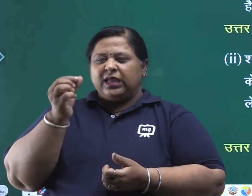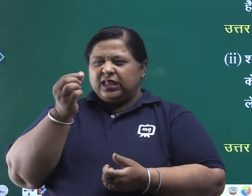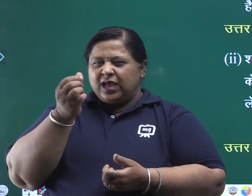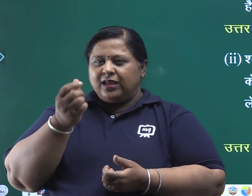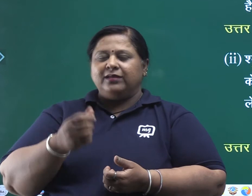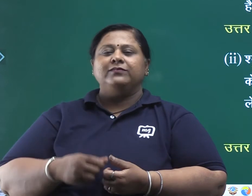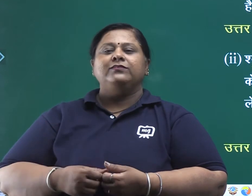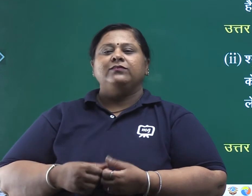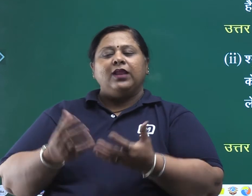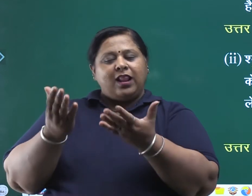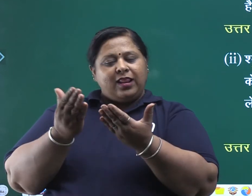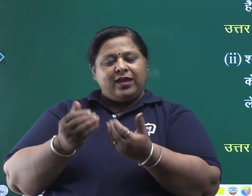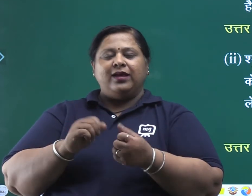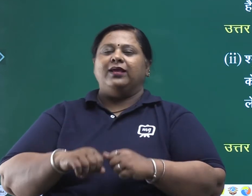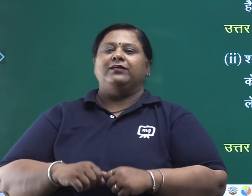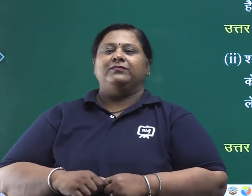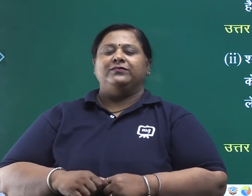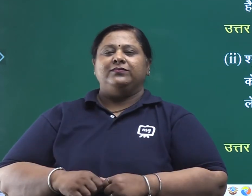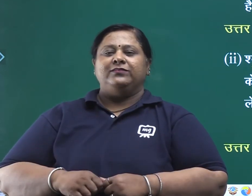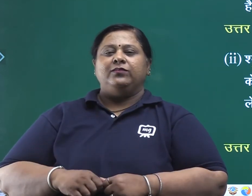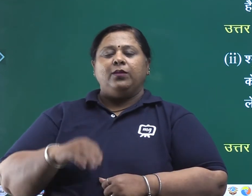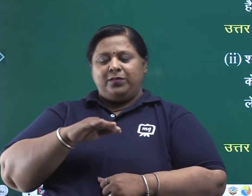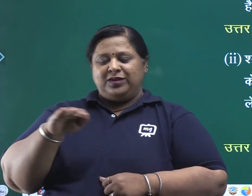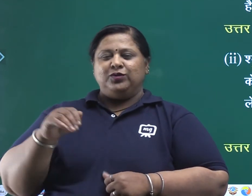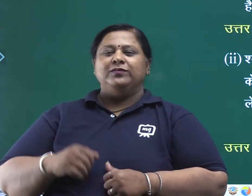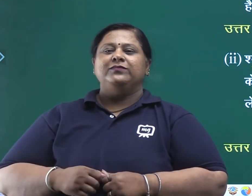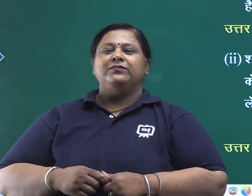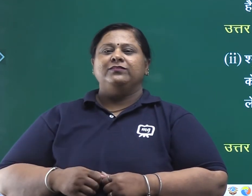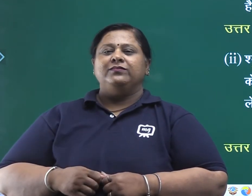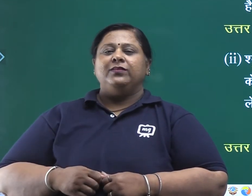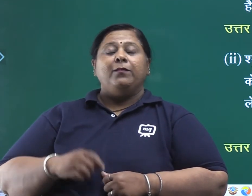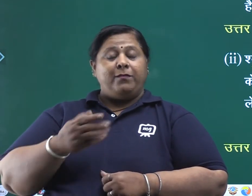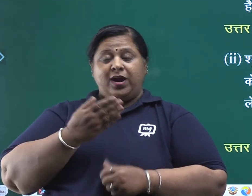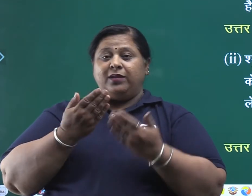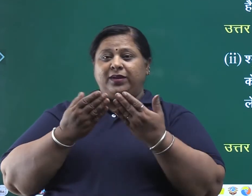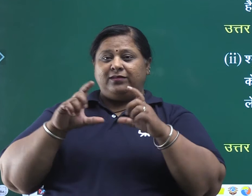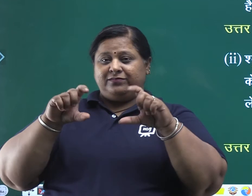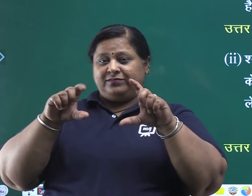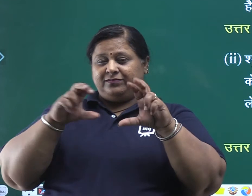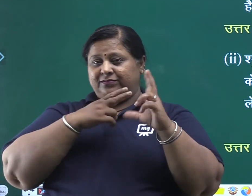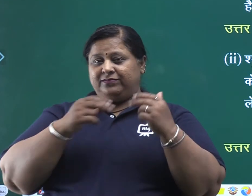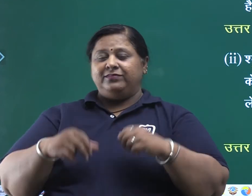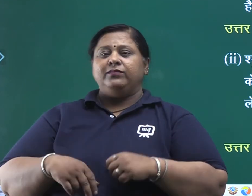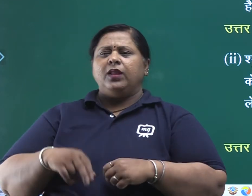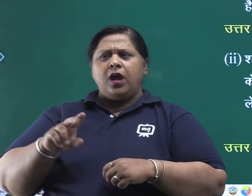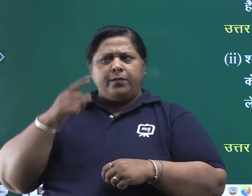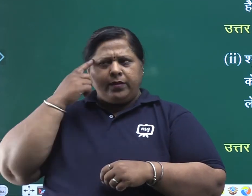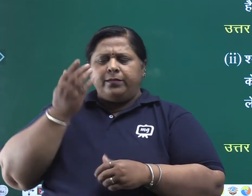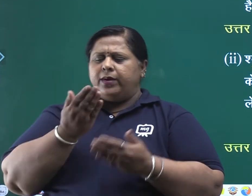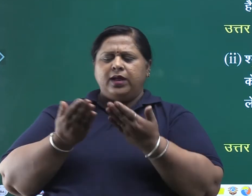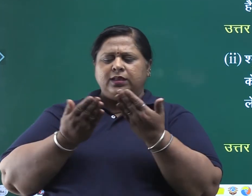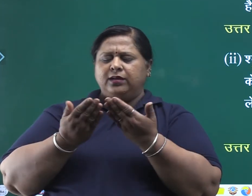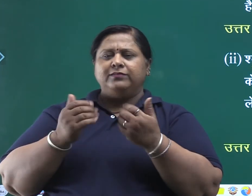दाने लेकर आई। बच्चों, पाठ में हमने पढ़ा था